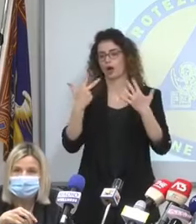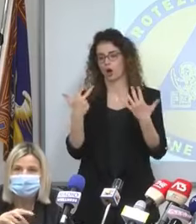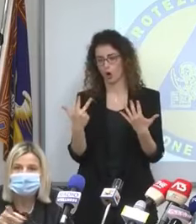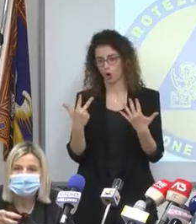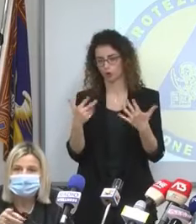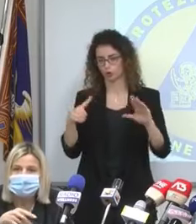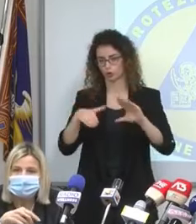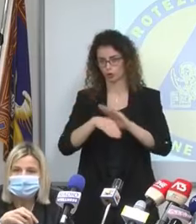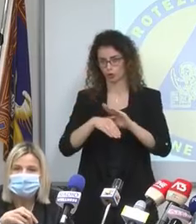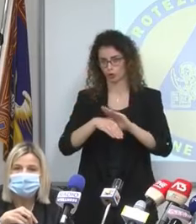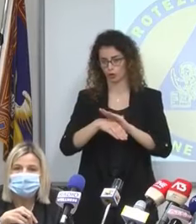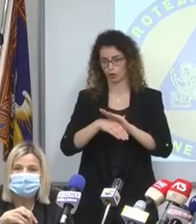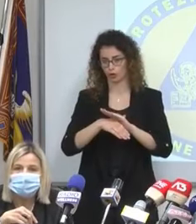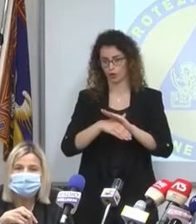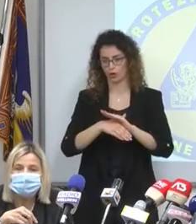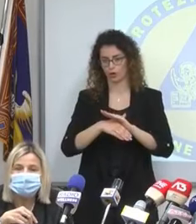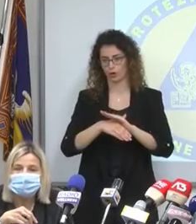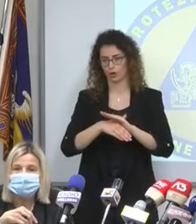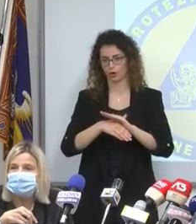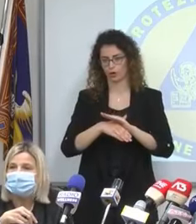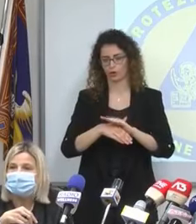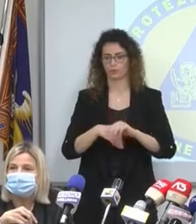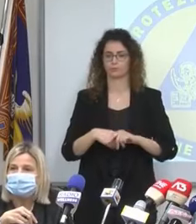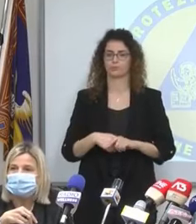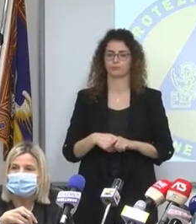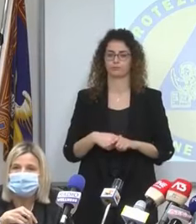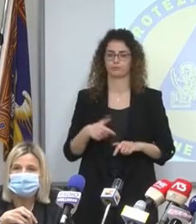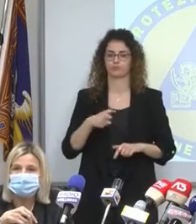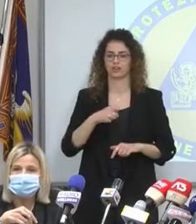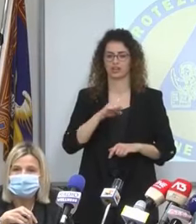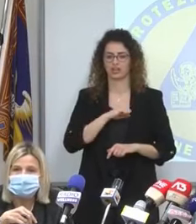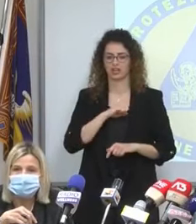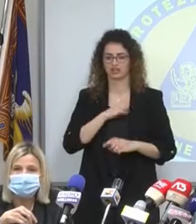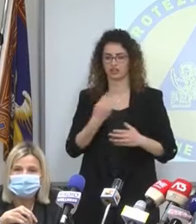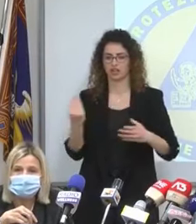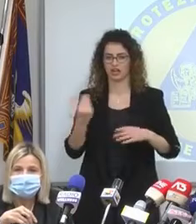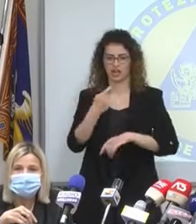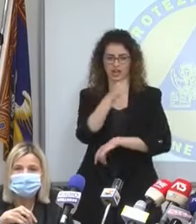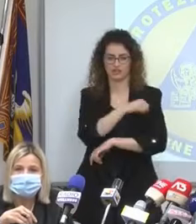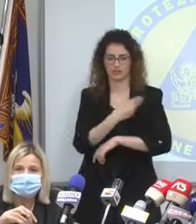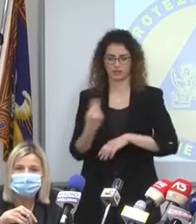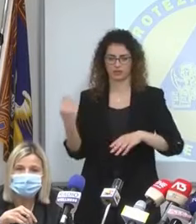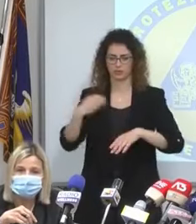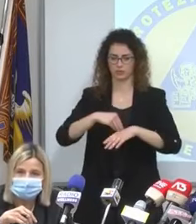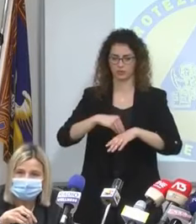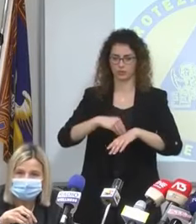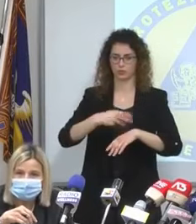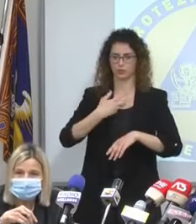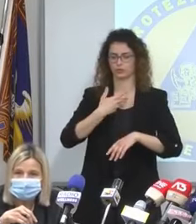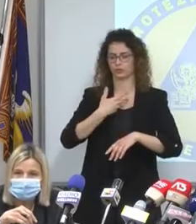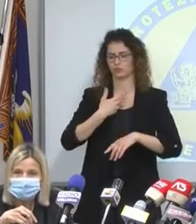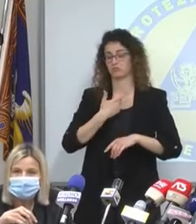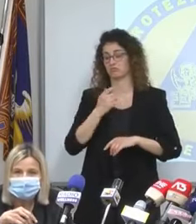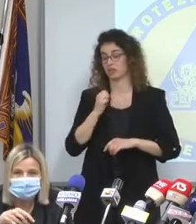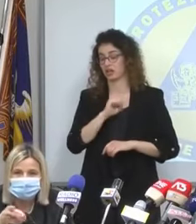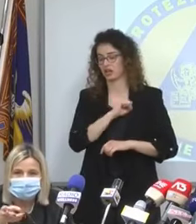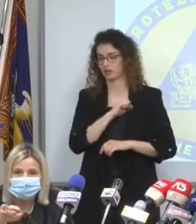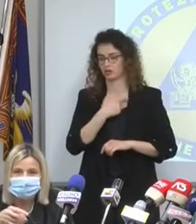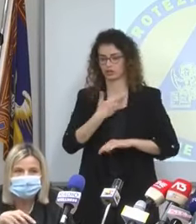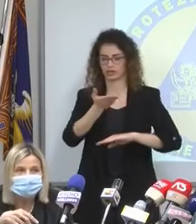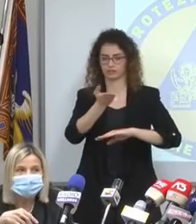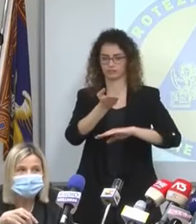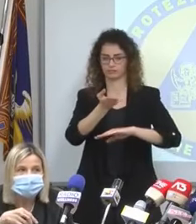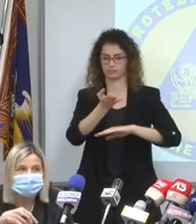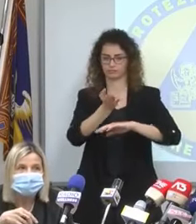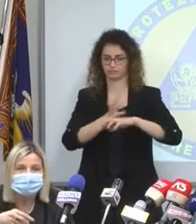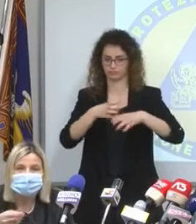perché comunque inseriscono, quindi mi sembra un infermiere in più, un assistente eccetera, saranno suddivise e sono